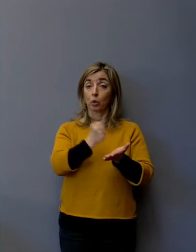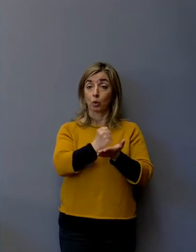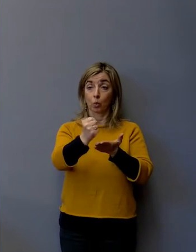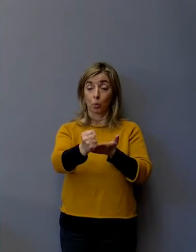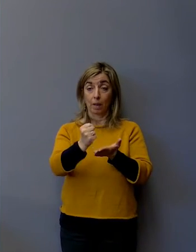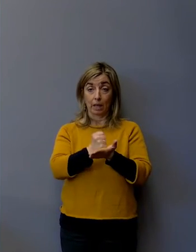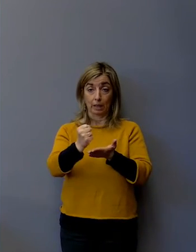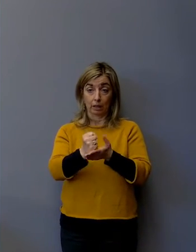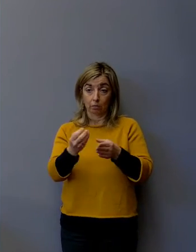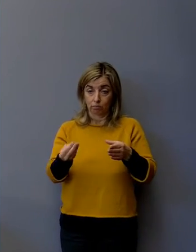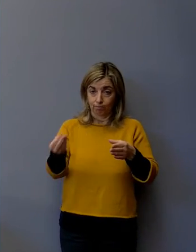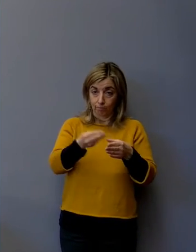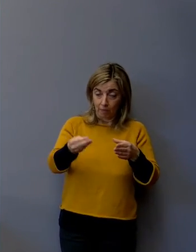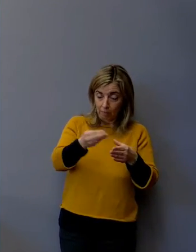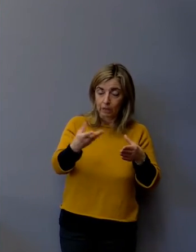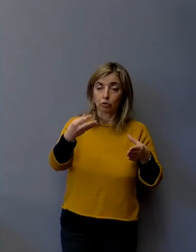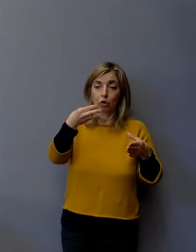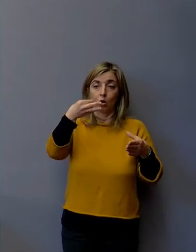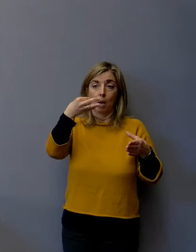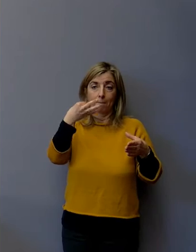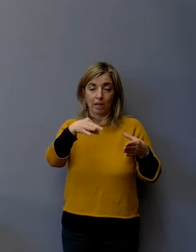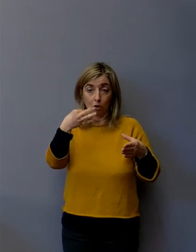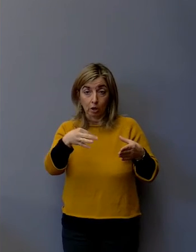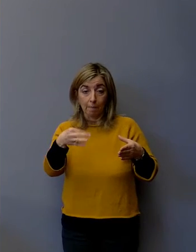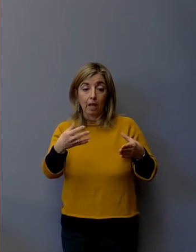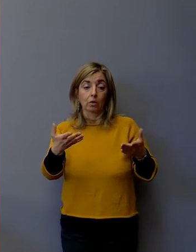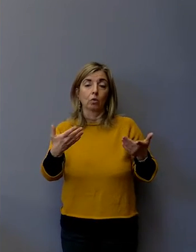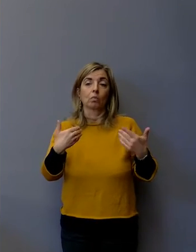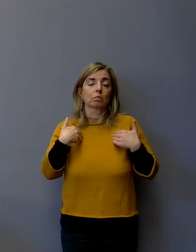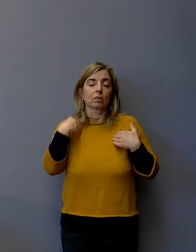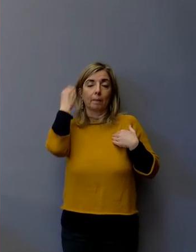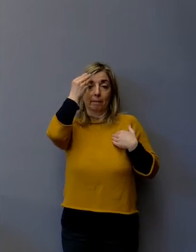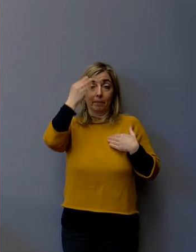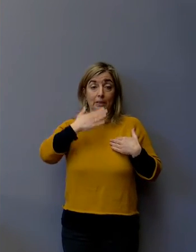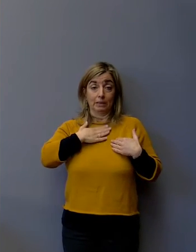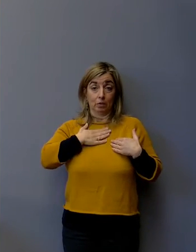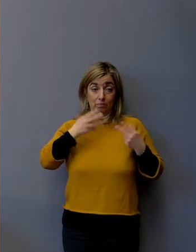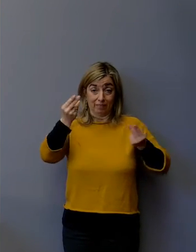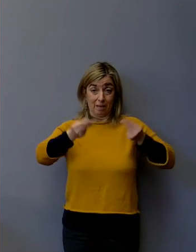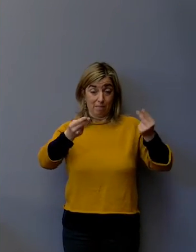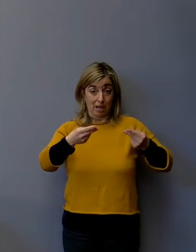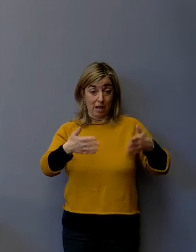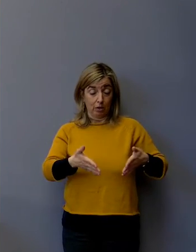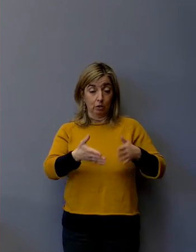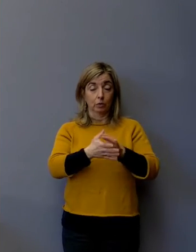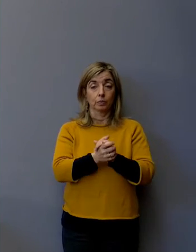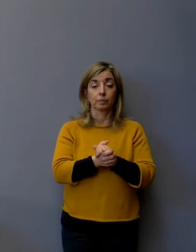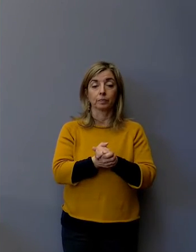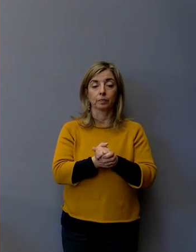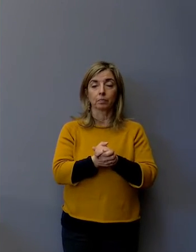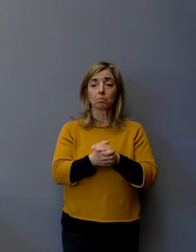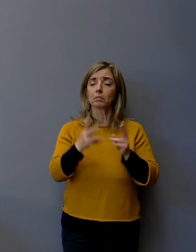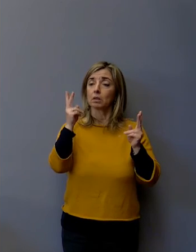implementazione di miglioramento dal nostro punto di vista di quello che è questo bilancio sono stati